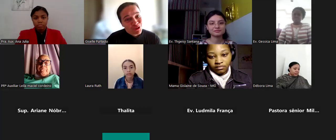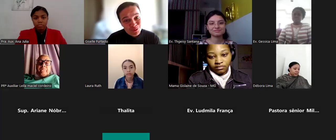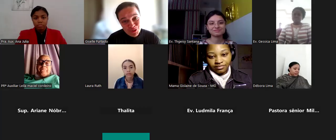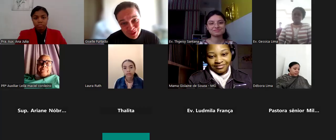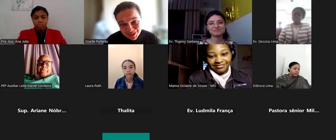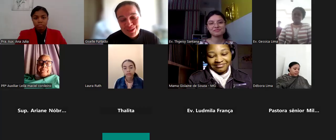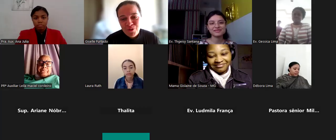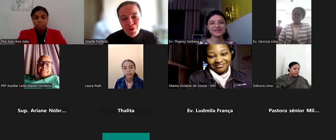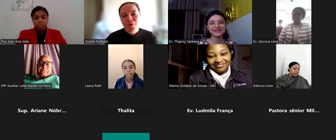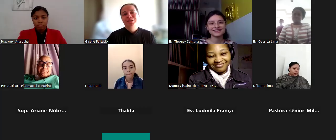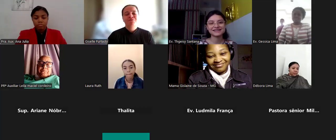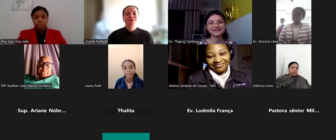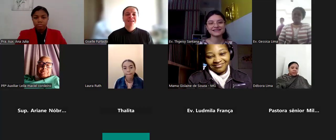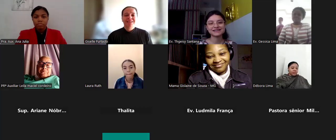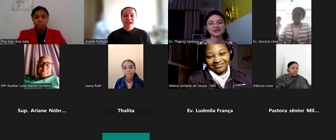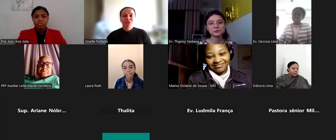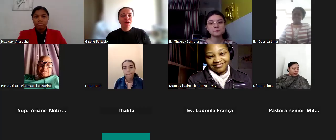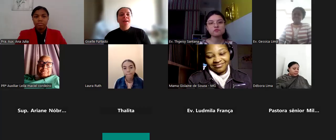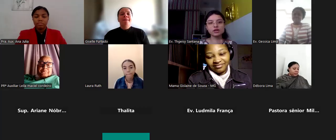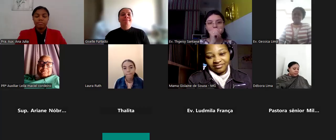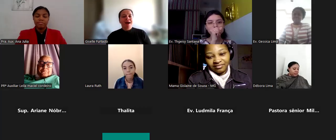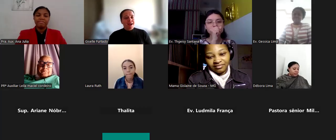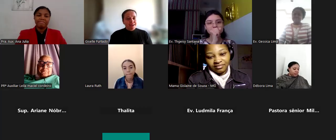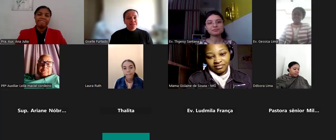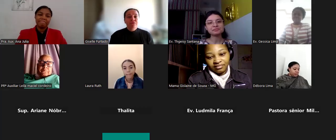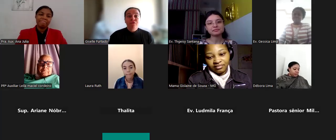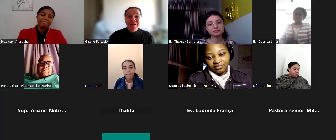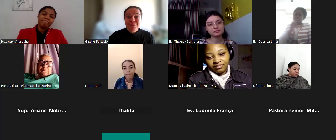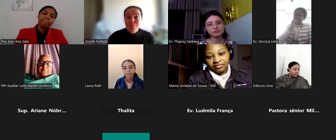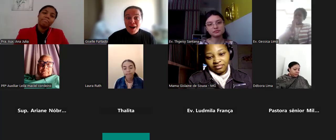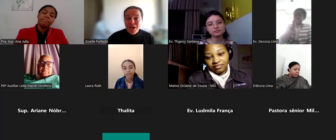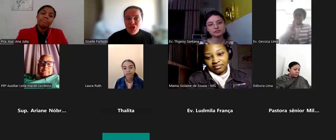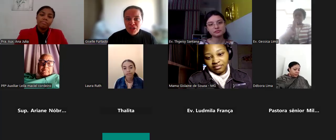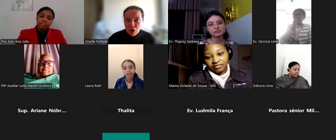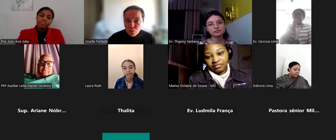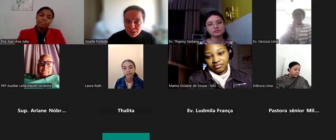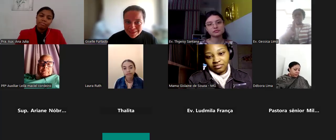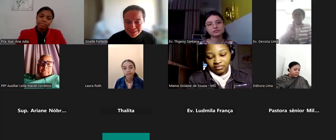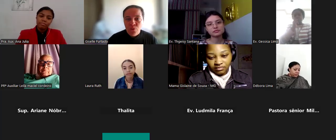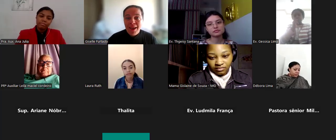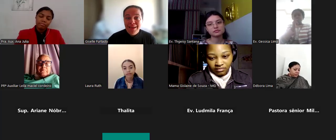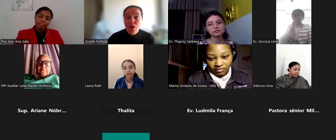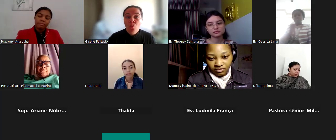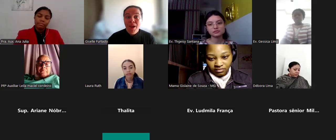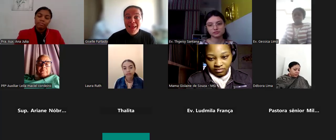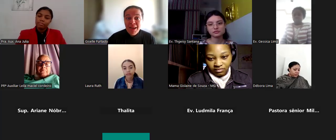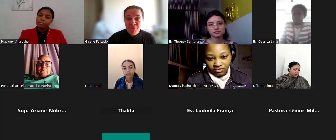somos ouvintes, então é uma coisa que fica engraçado, mas faz parte da comunicação. Ele é um